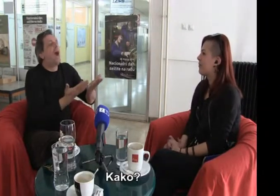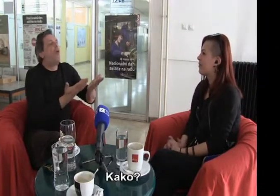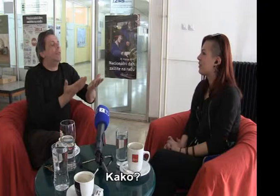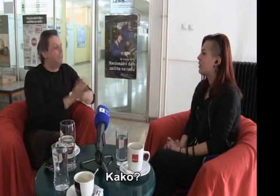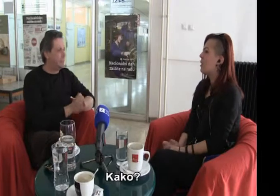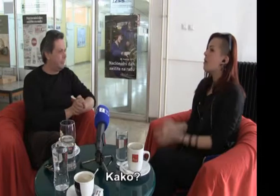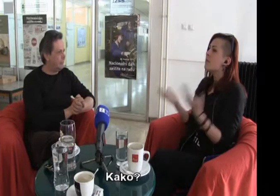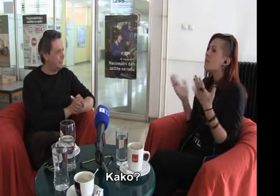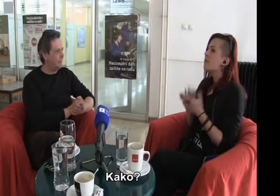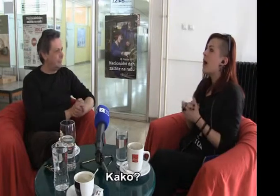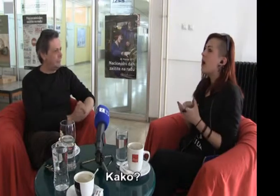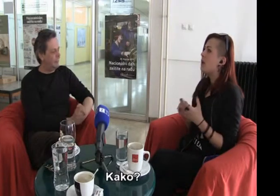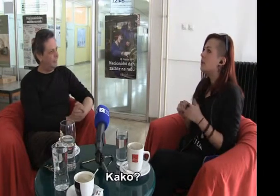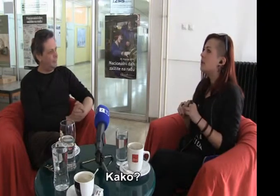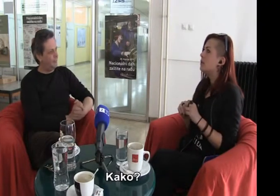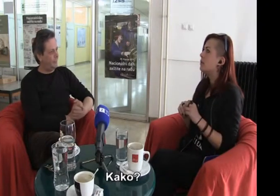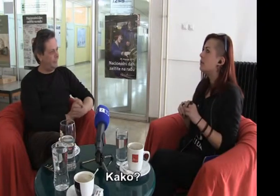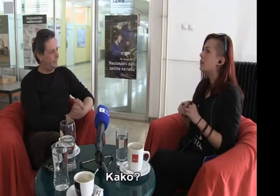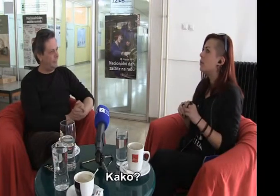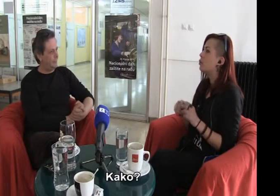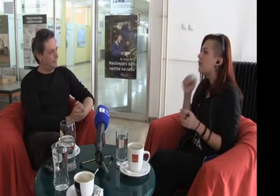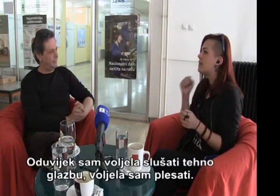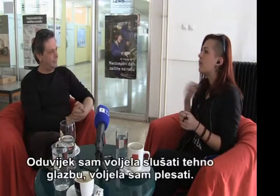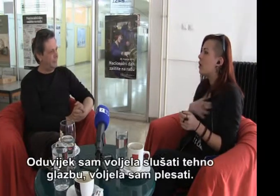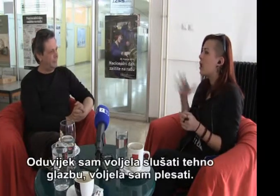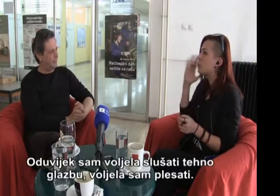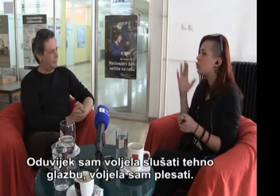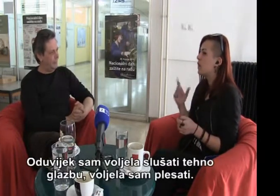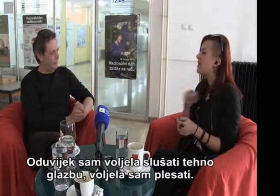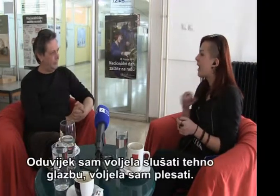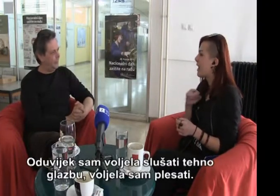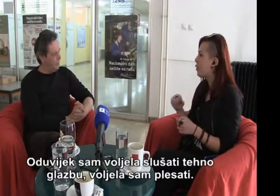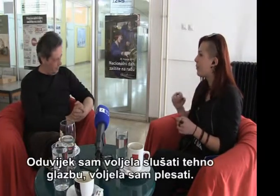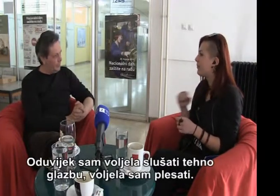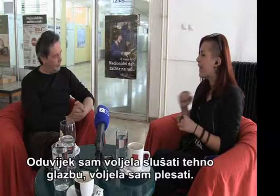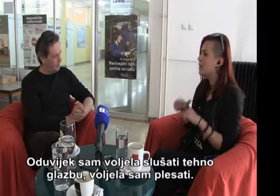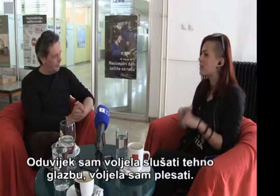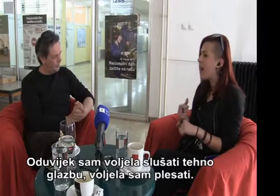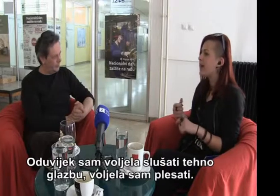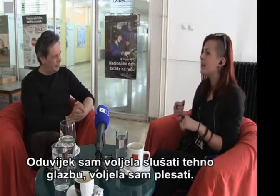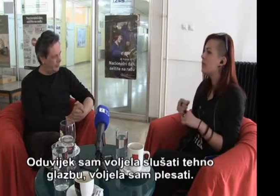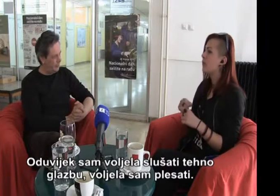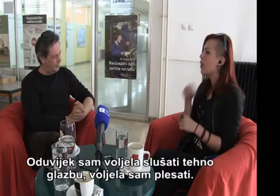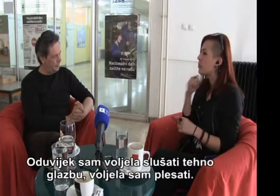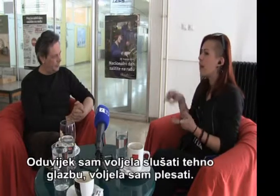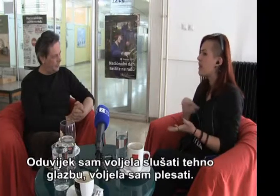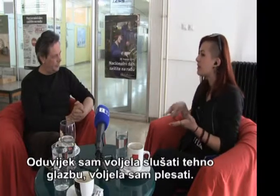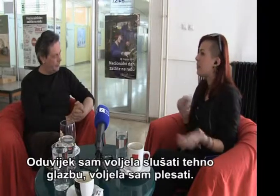Kako? Pa, otvrlje sam moja nasluh, asistentno. Sve stvari, moja stavila sa